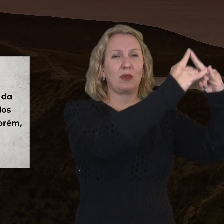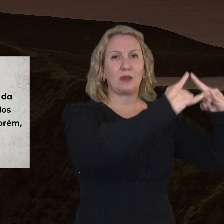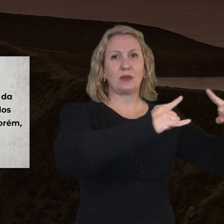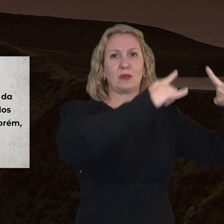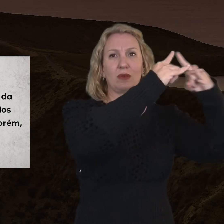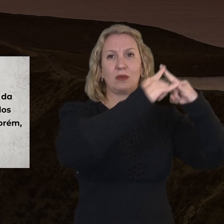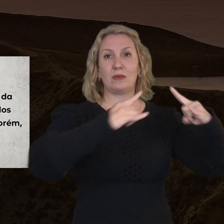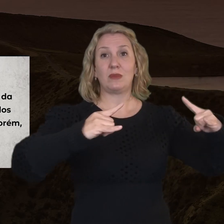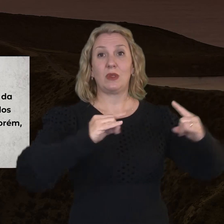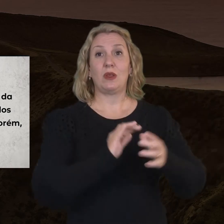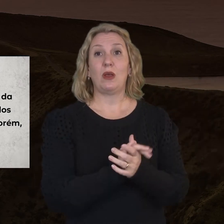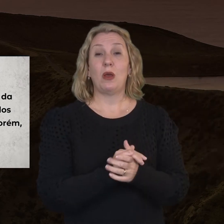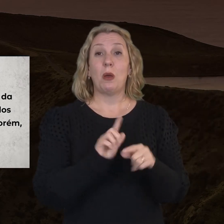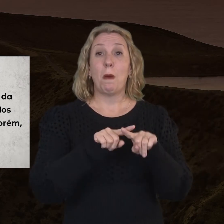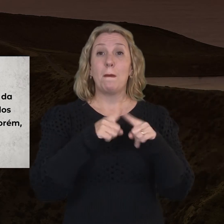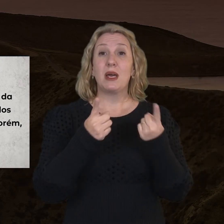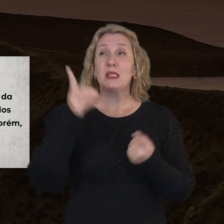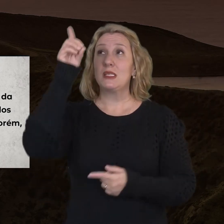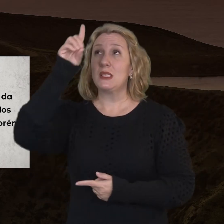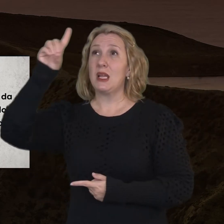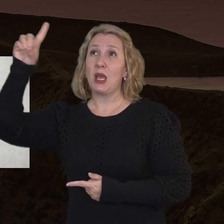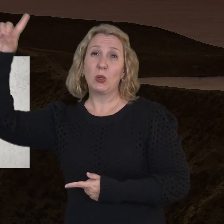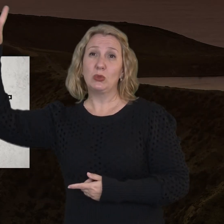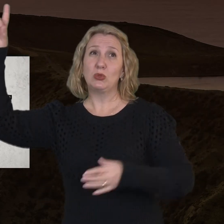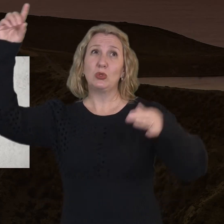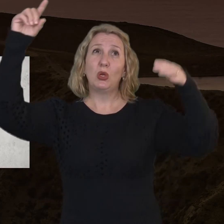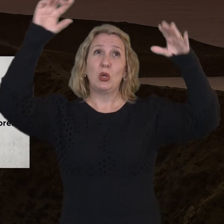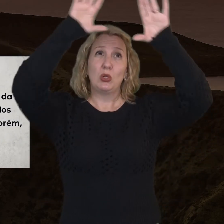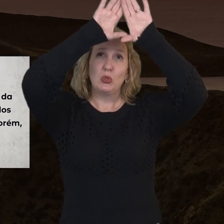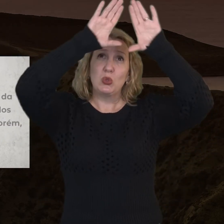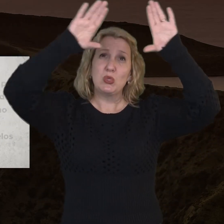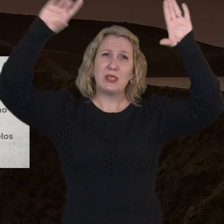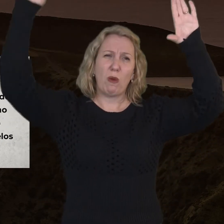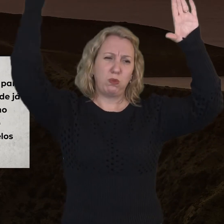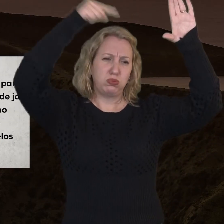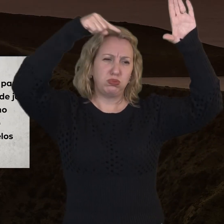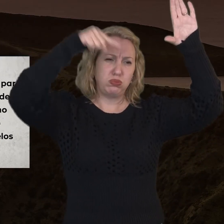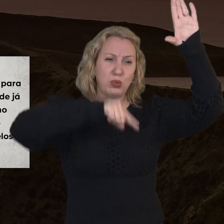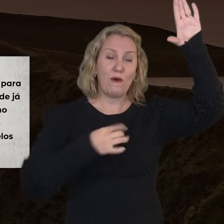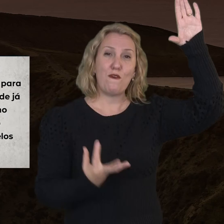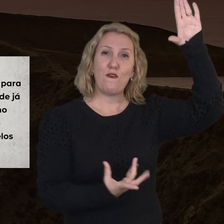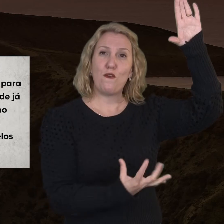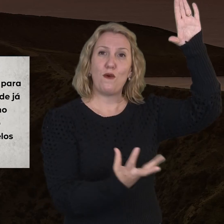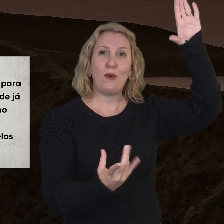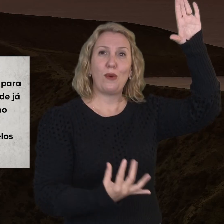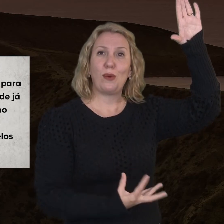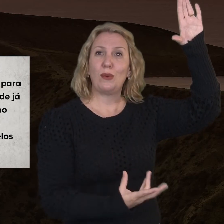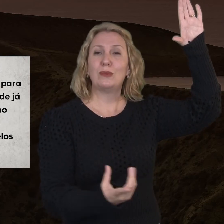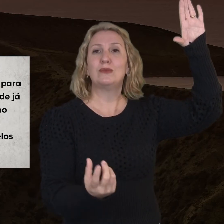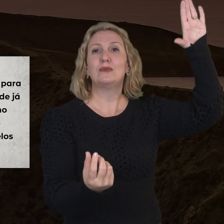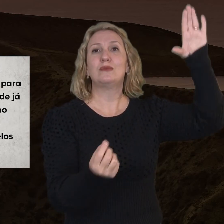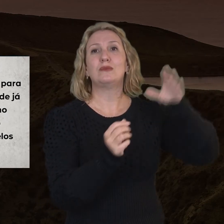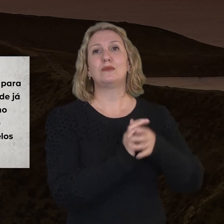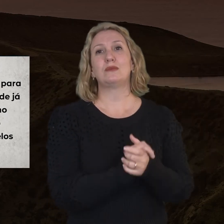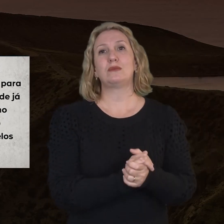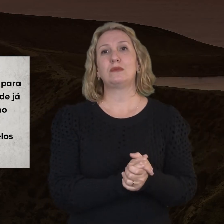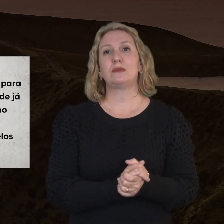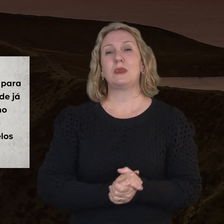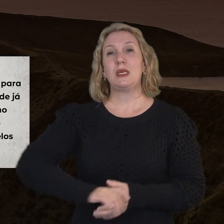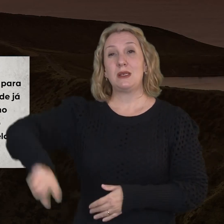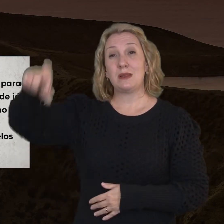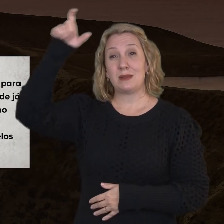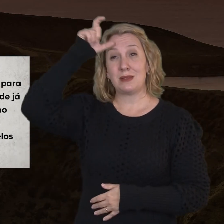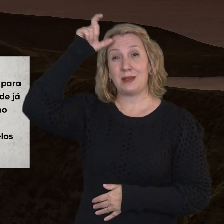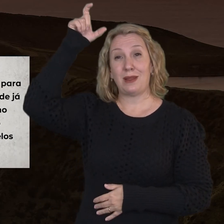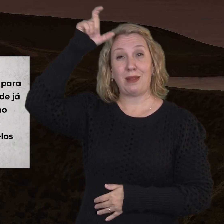porém fogo do céu e os consumiu é o diabo o sedutor deles aleluia queridos irmãos